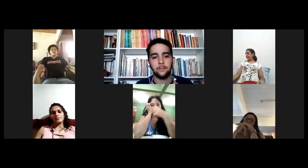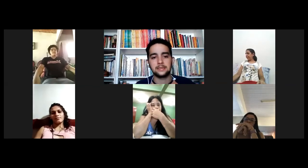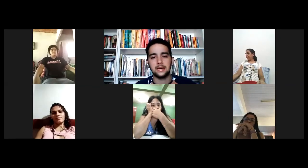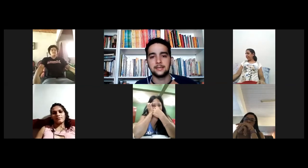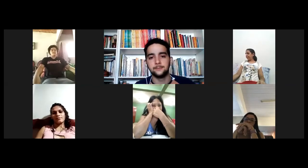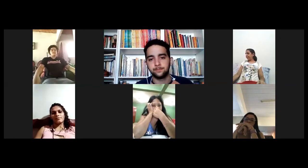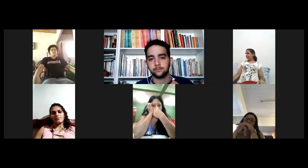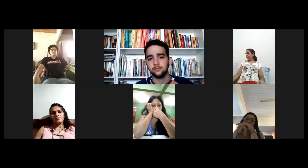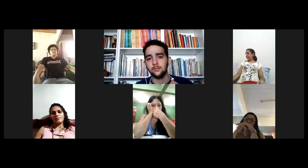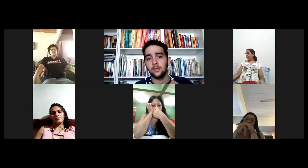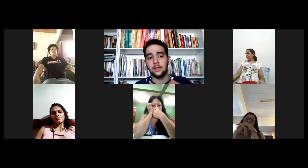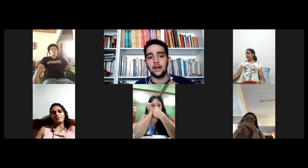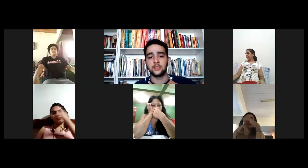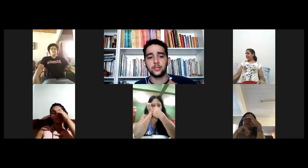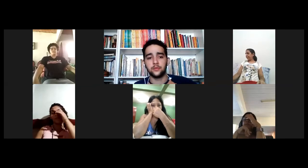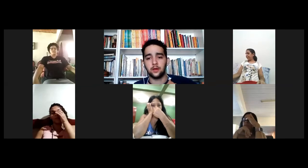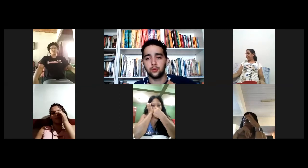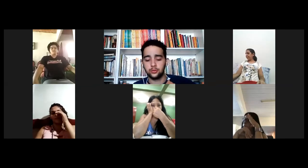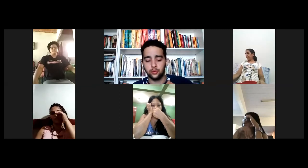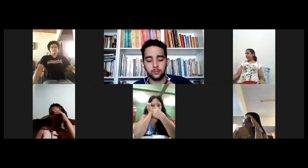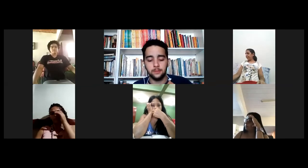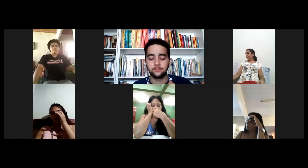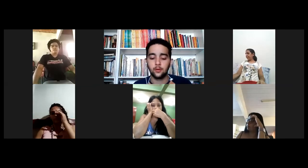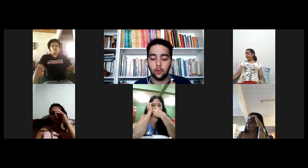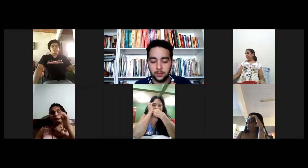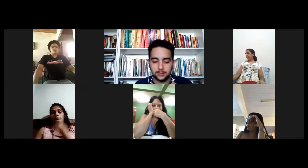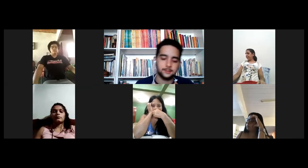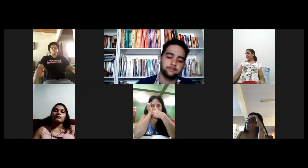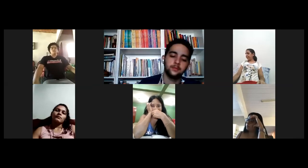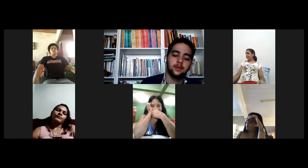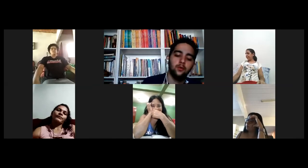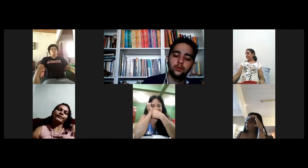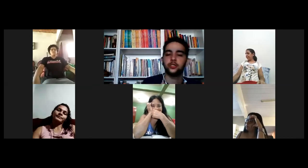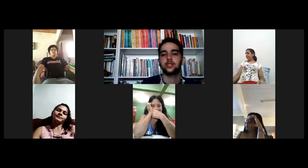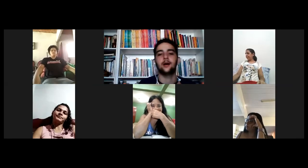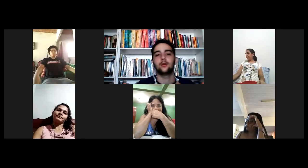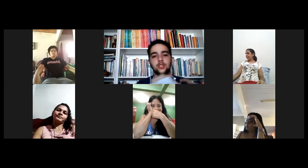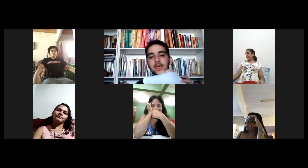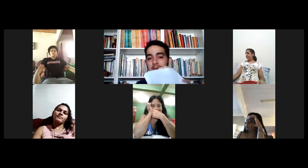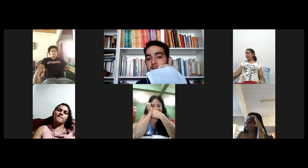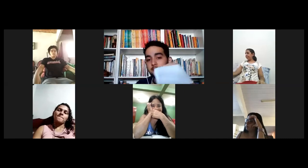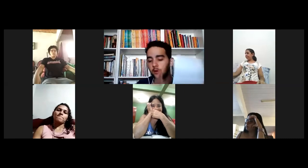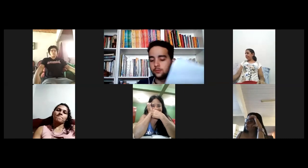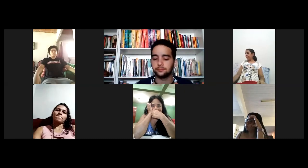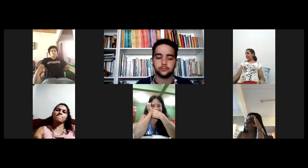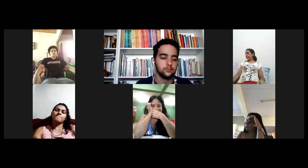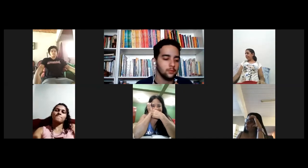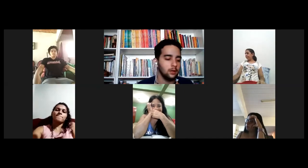Na aula passada, a gente falou sobre comidas. Então, hoje já é aula de